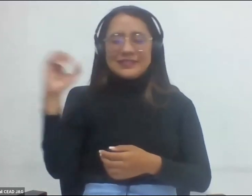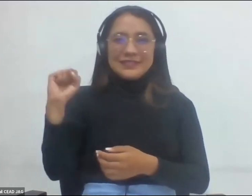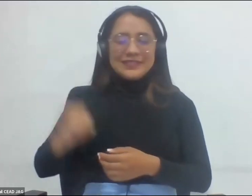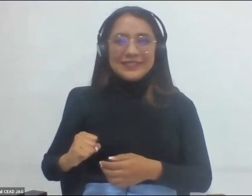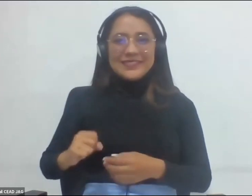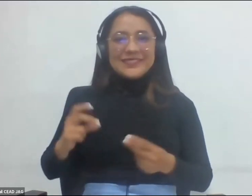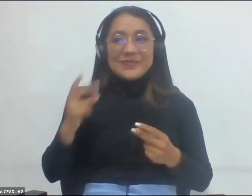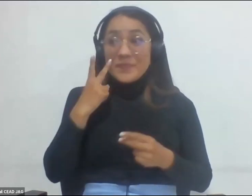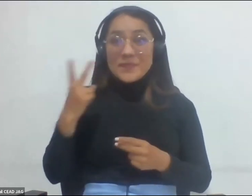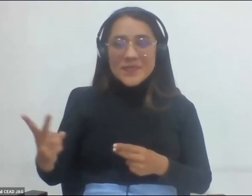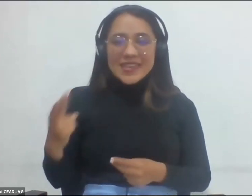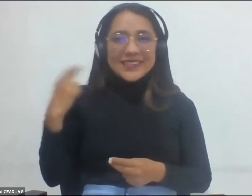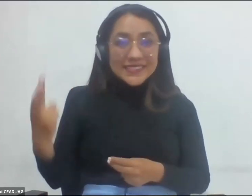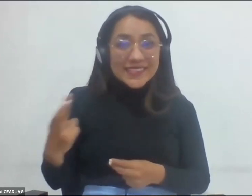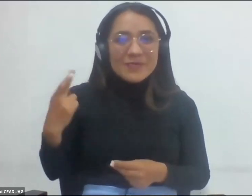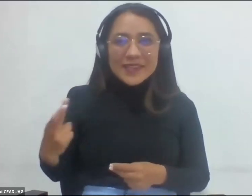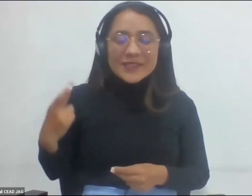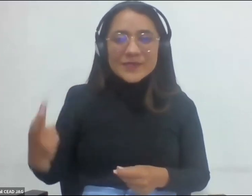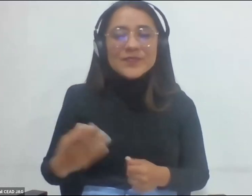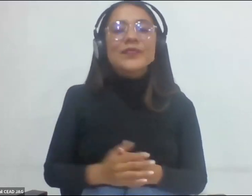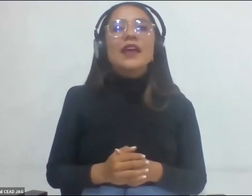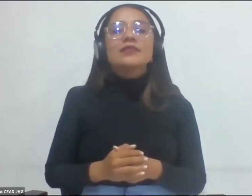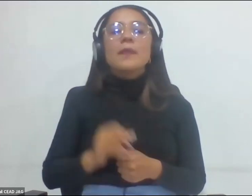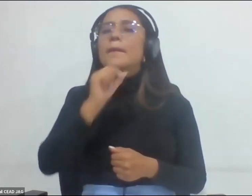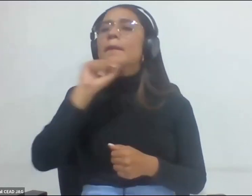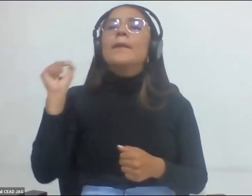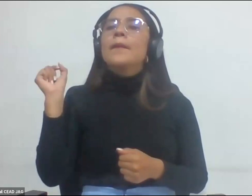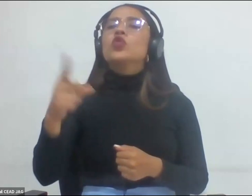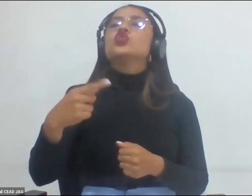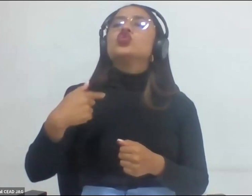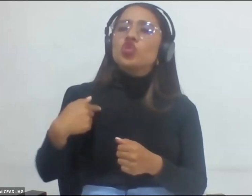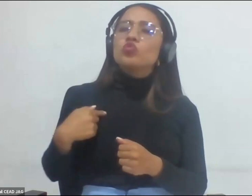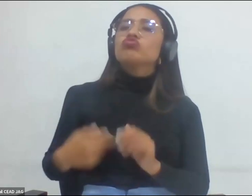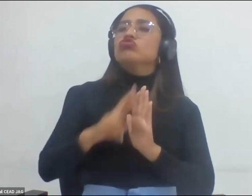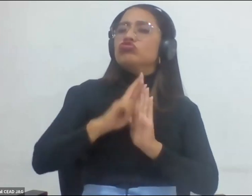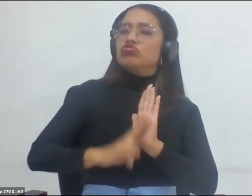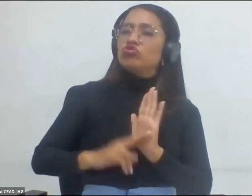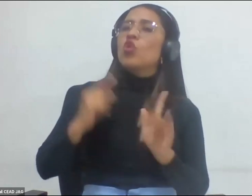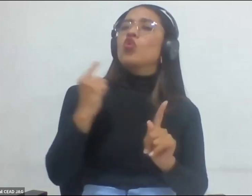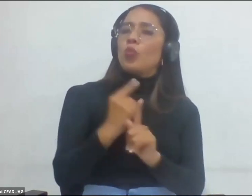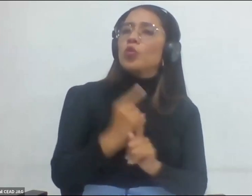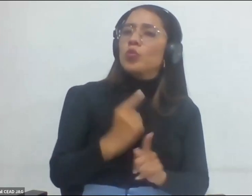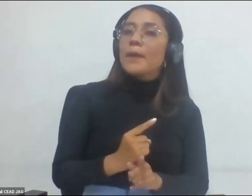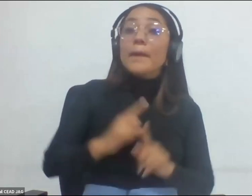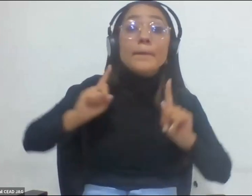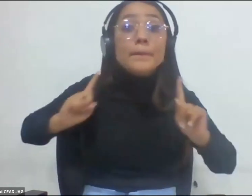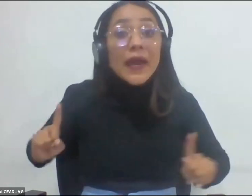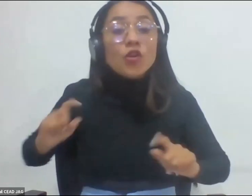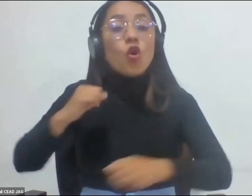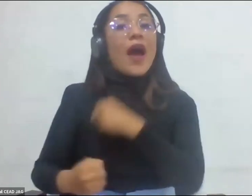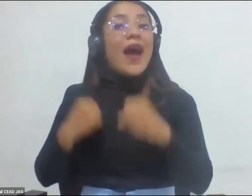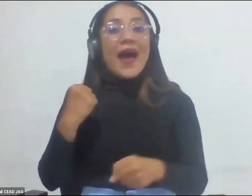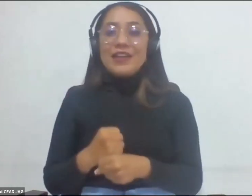veces pero antes esta que dice si cumplo todos los requisitos menos el de la edad que